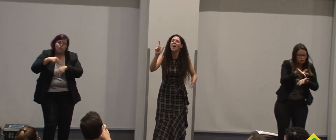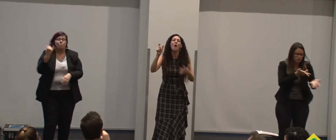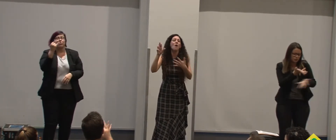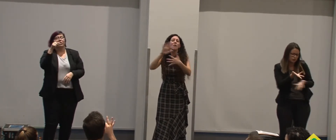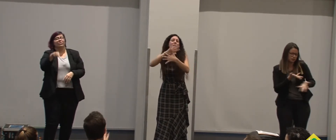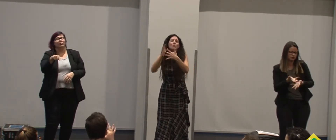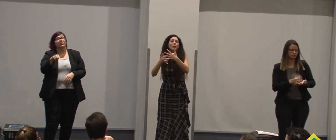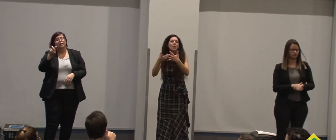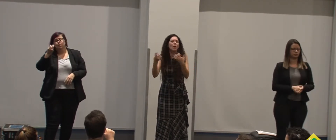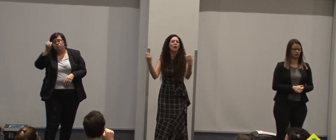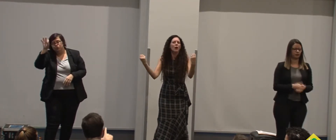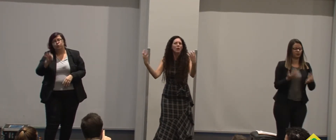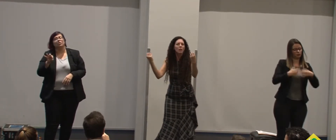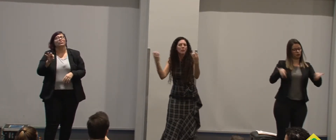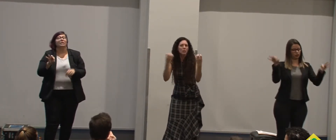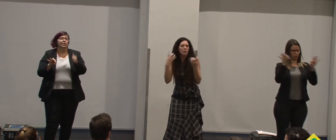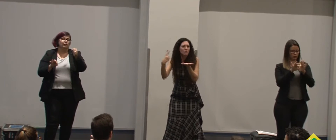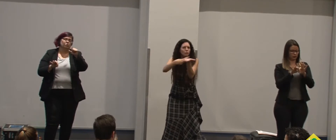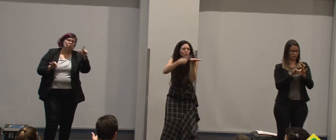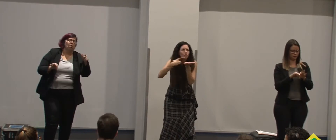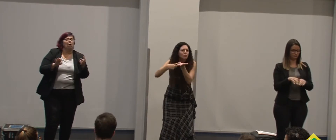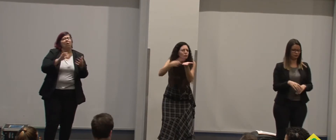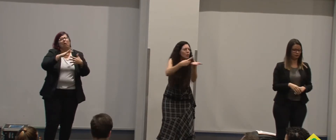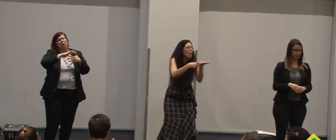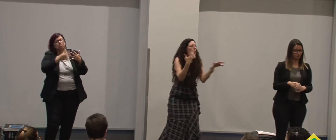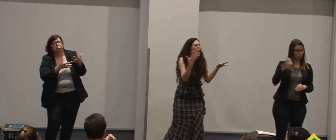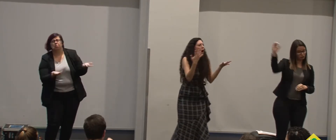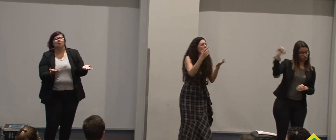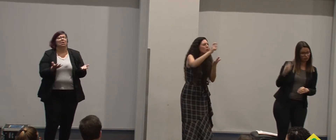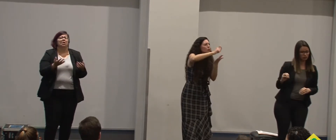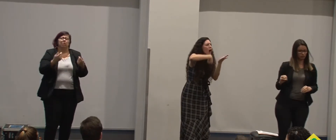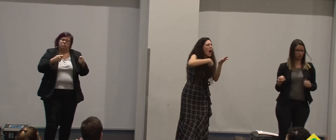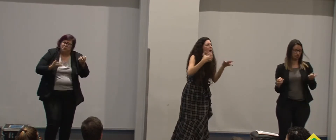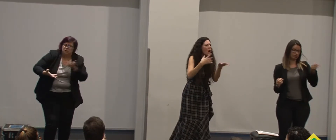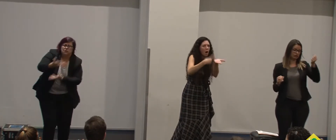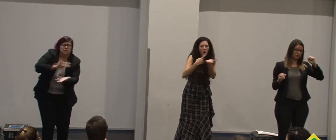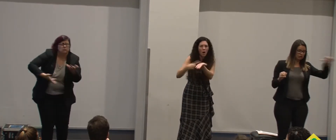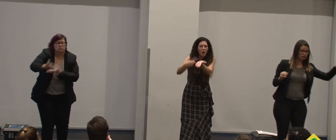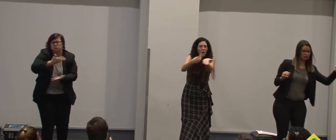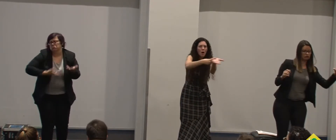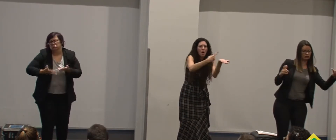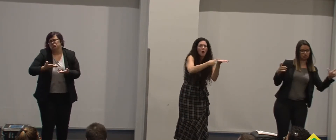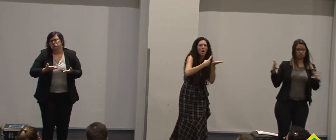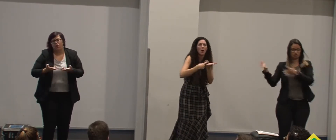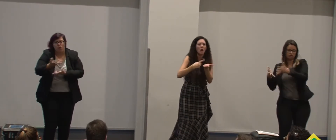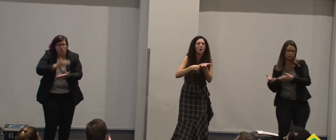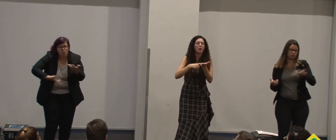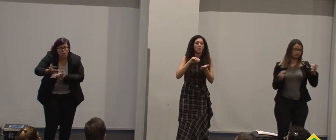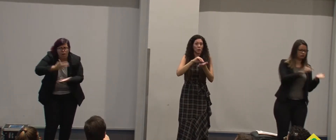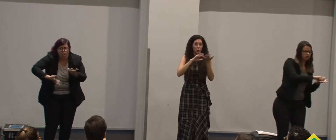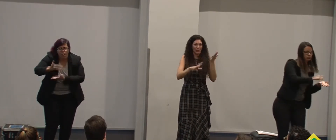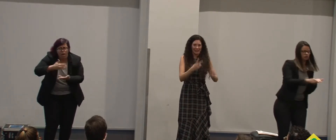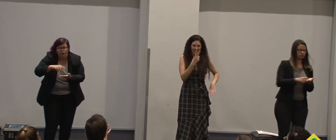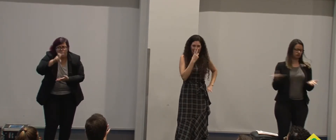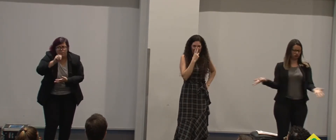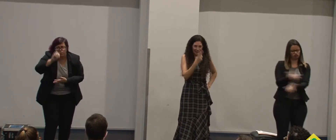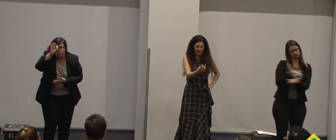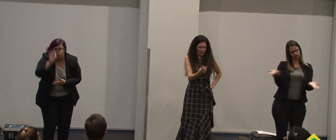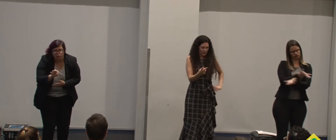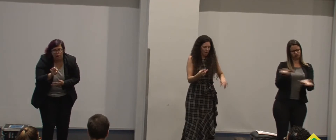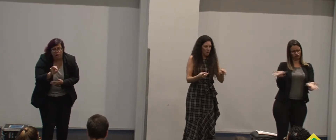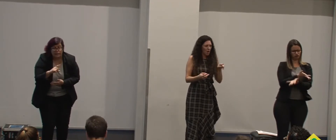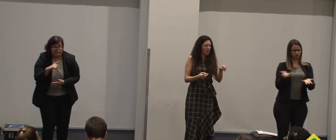história que foi contada anteriormente em língua de sinais. A gente pode combinar com os alunos, por exemplo, um deles vai ser